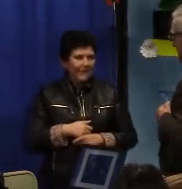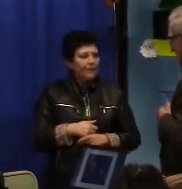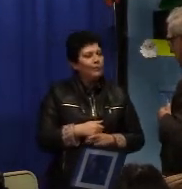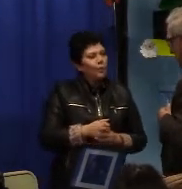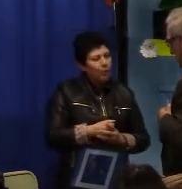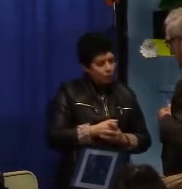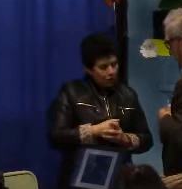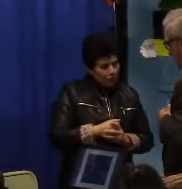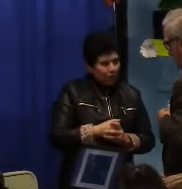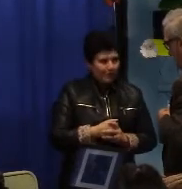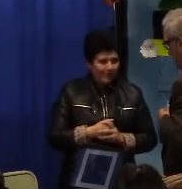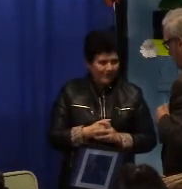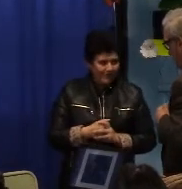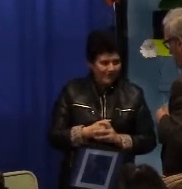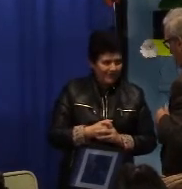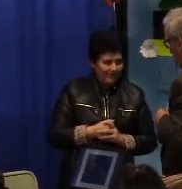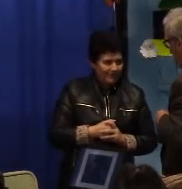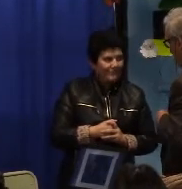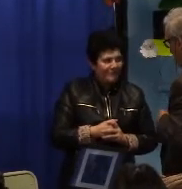¿Cómo?